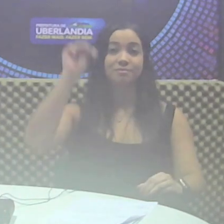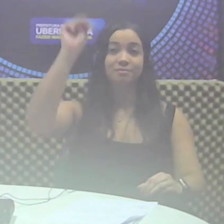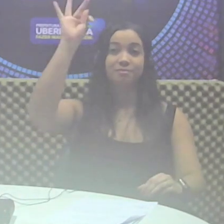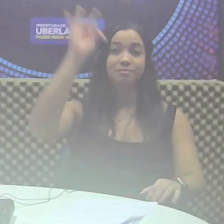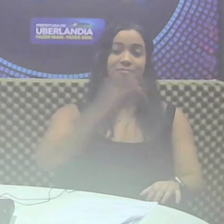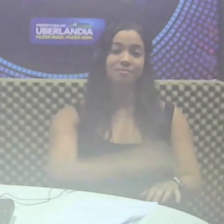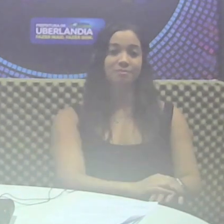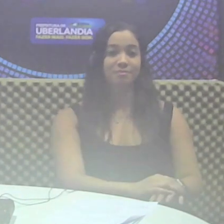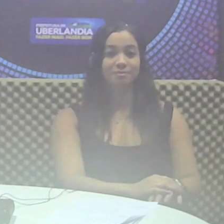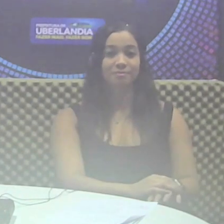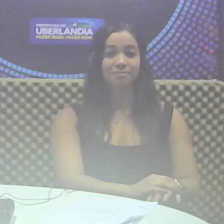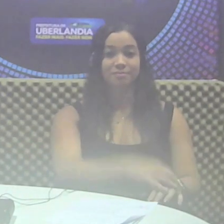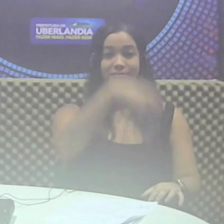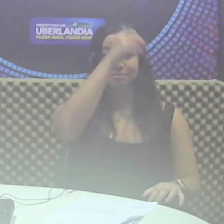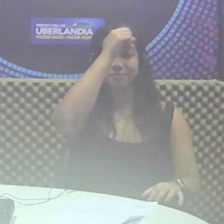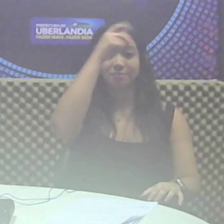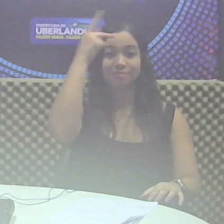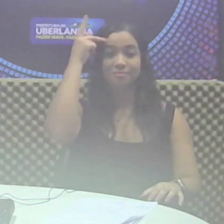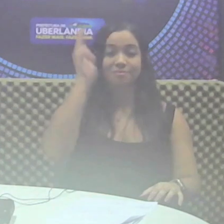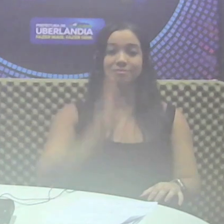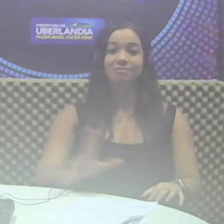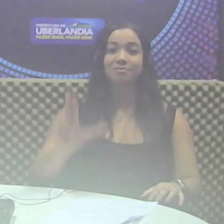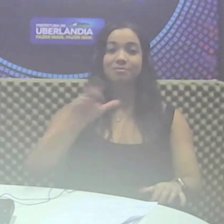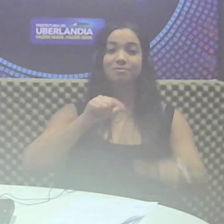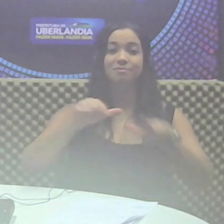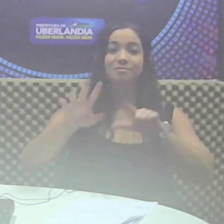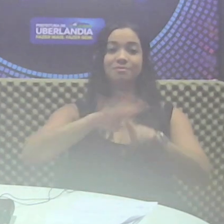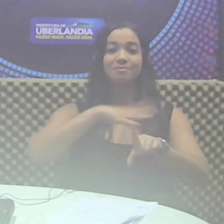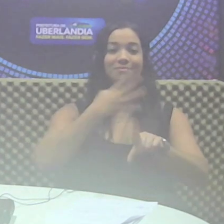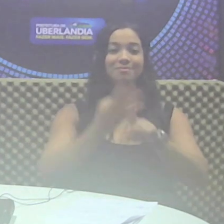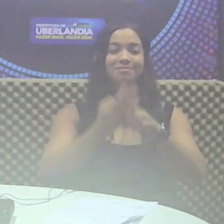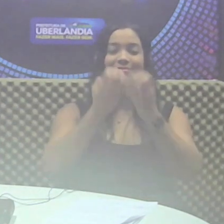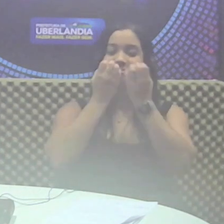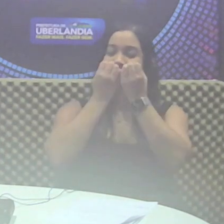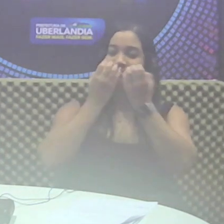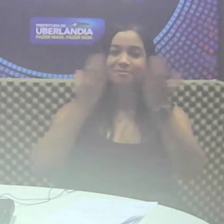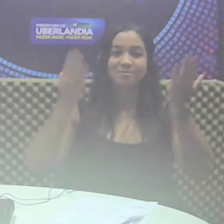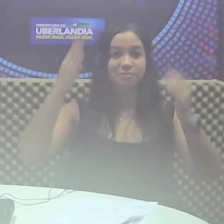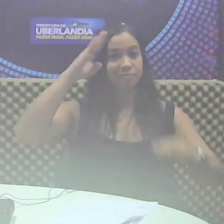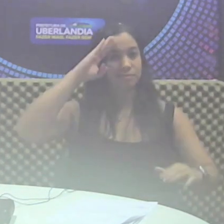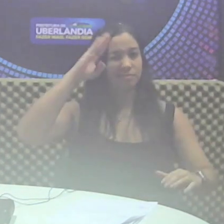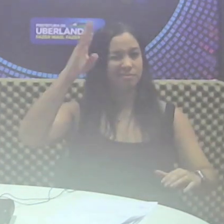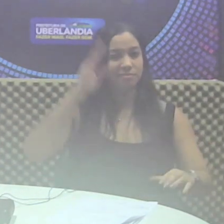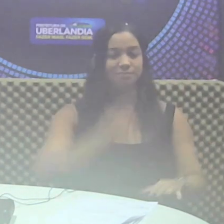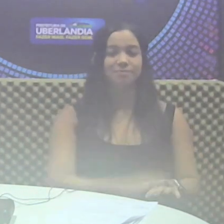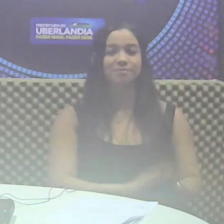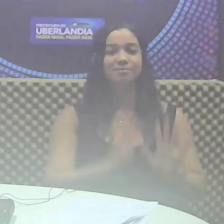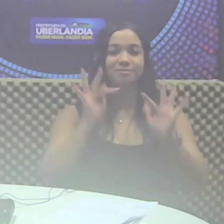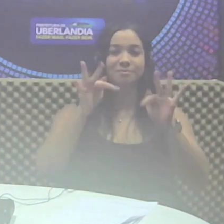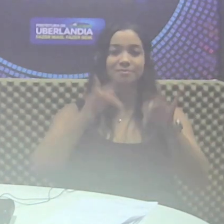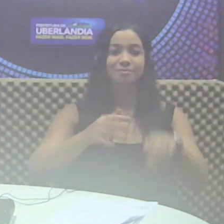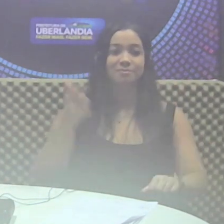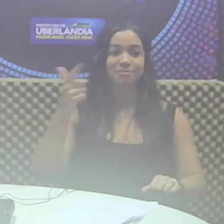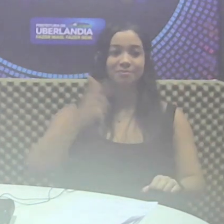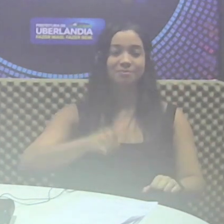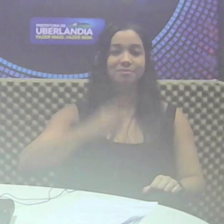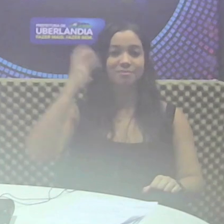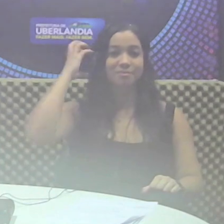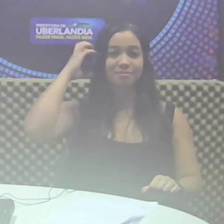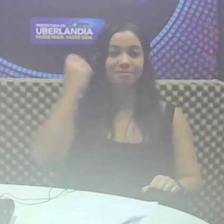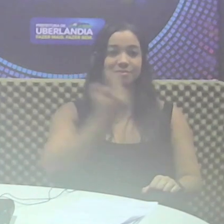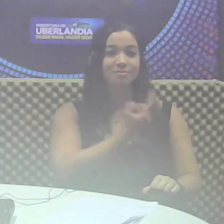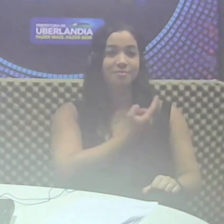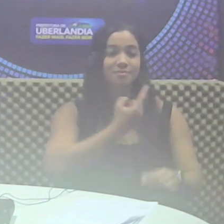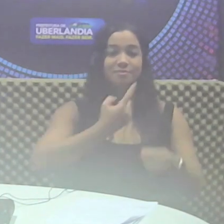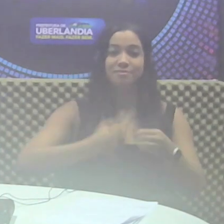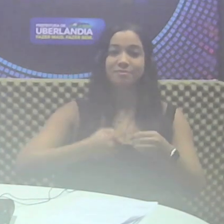Marco Túlio de Castro Kalimann. Prefeitura de Uberlândia, fazer mais, fazer bem. Fica por aqui mais uma edição do